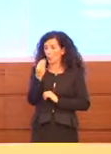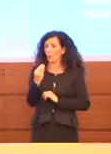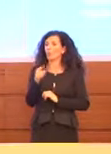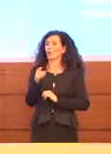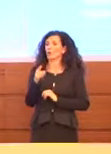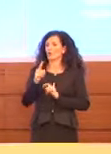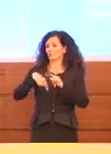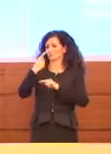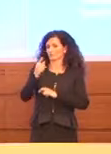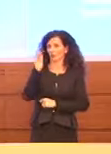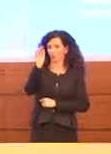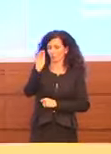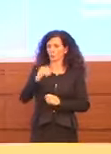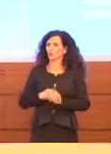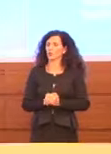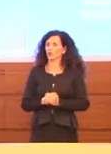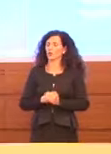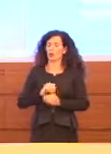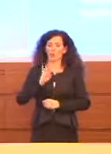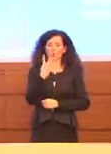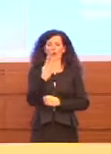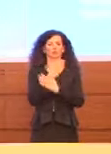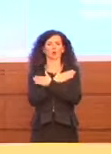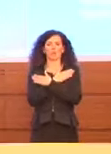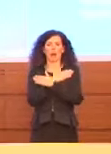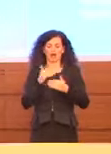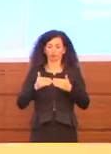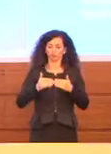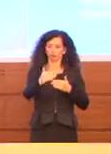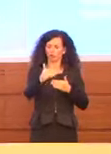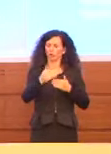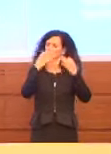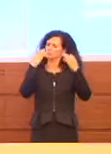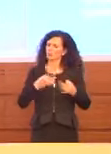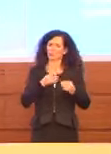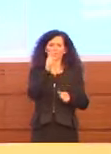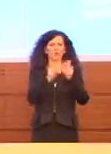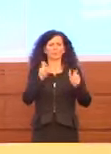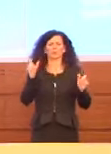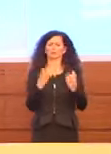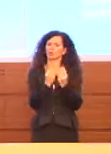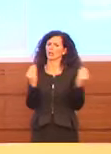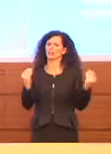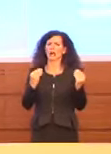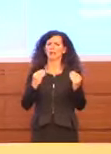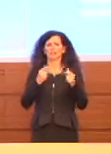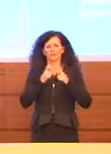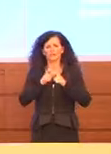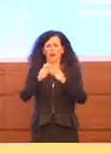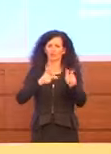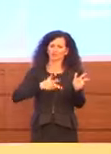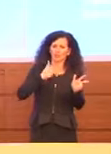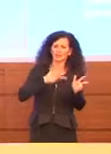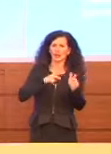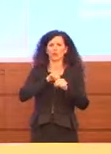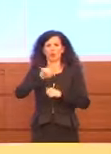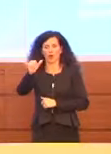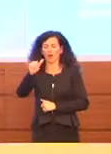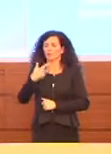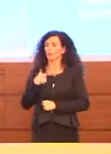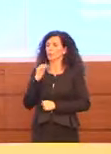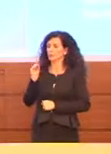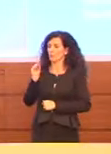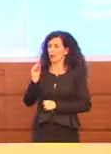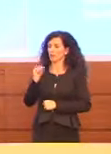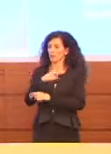dal 4 maggio ci saranno molte persone che viaggeranno su treni aerei e la domanda è una siete